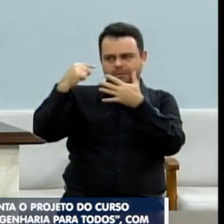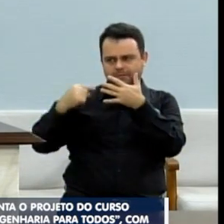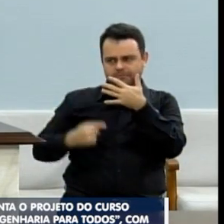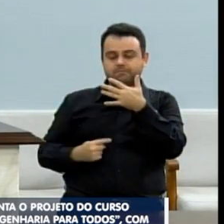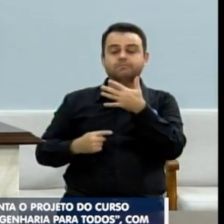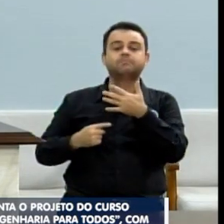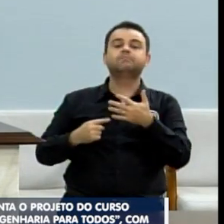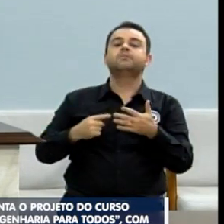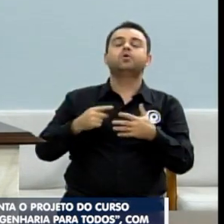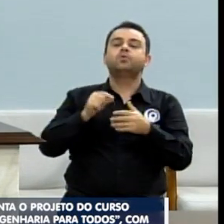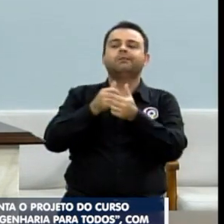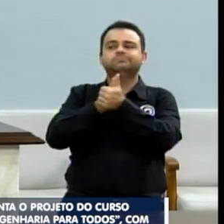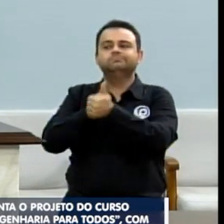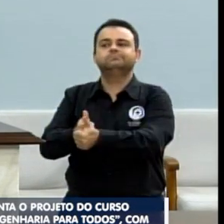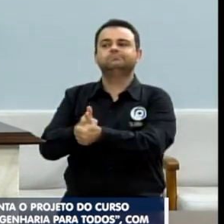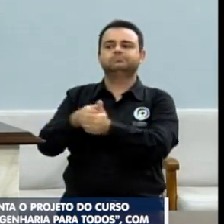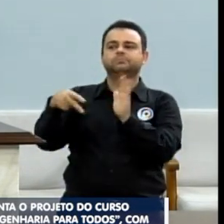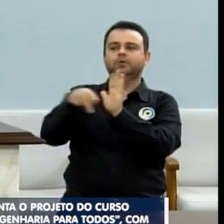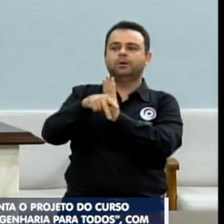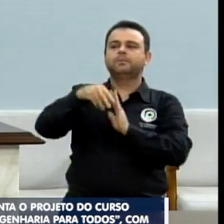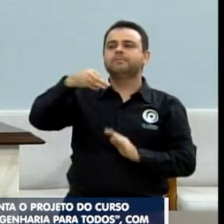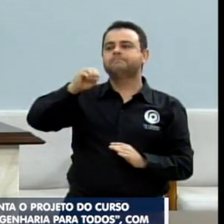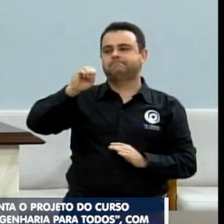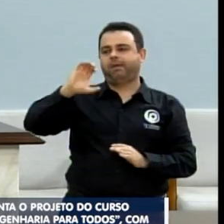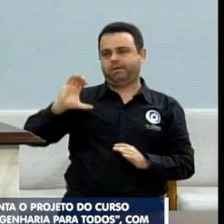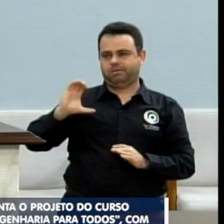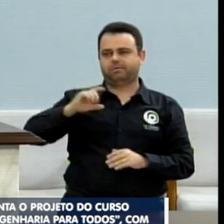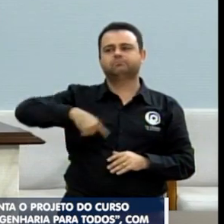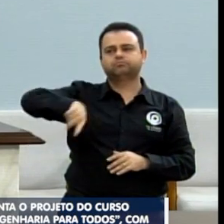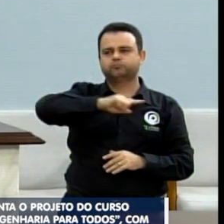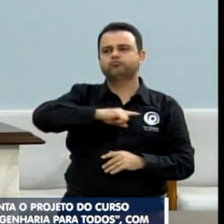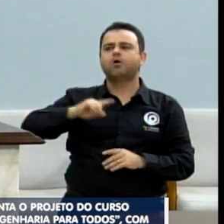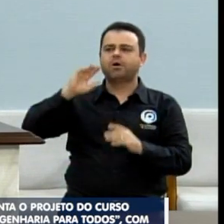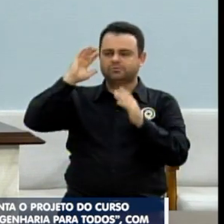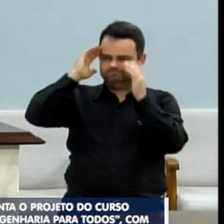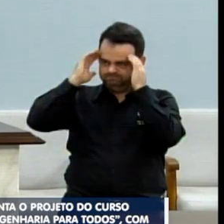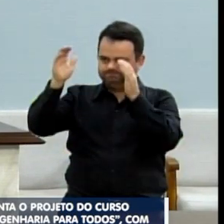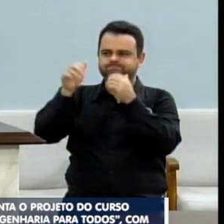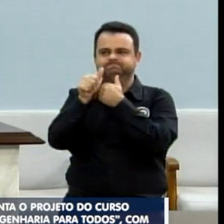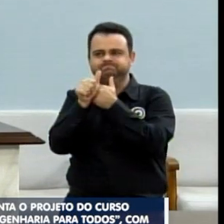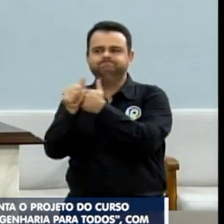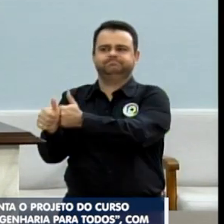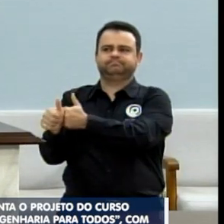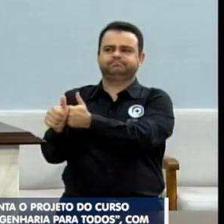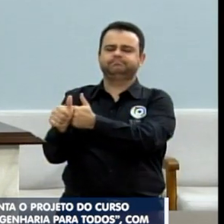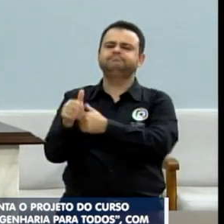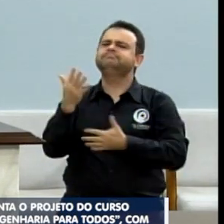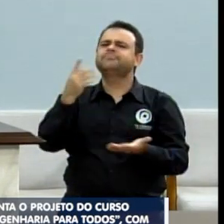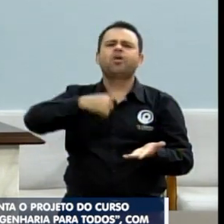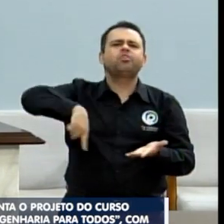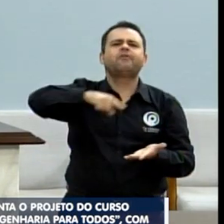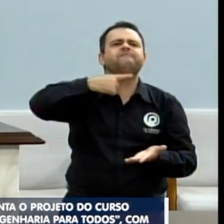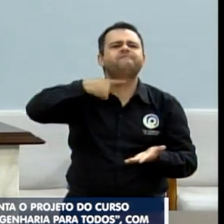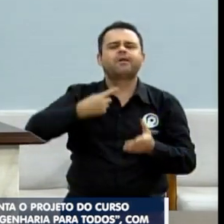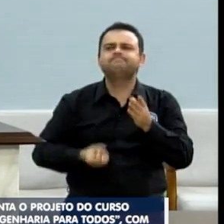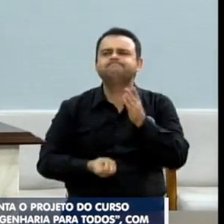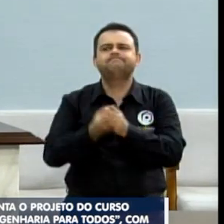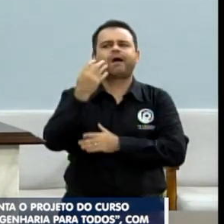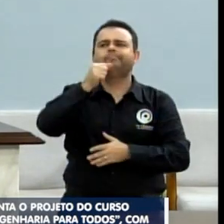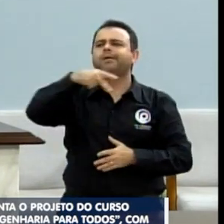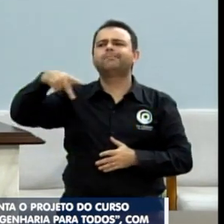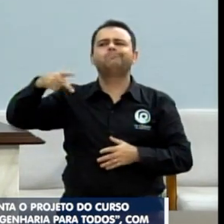Ministério da Educação. Então, qual que é a motivação, qual que foi a motivação para esse